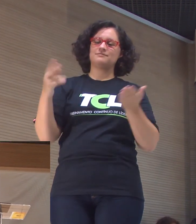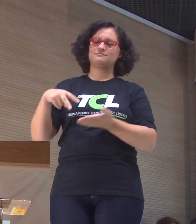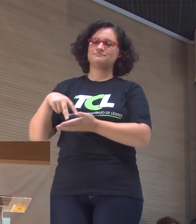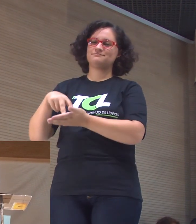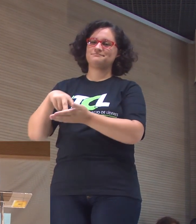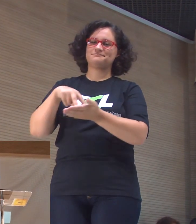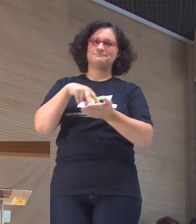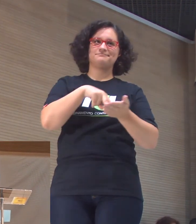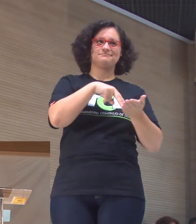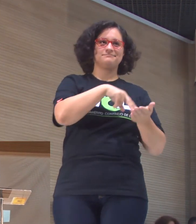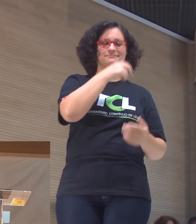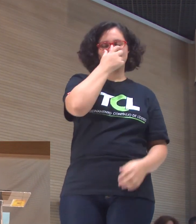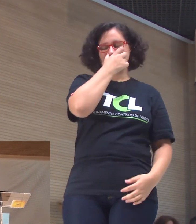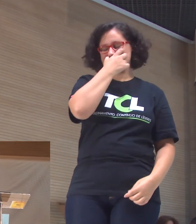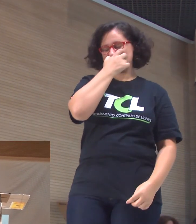agora, fica em pé.